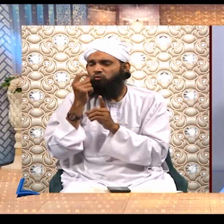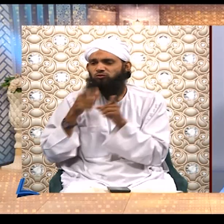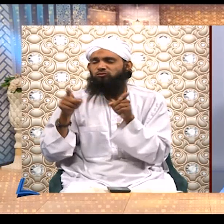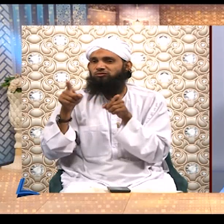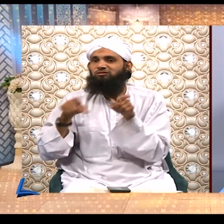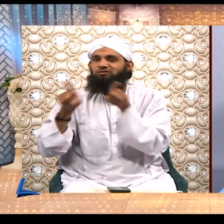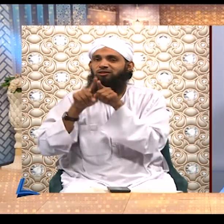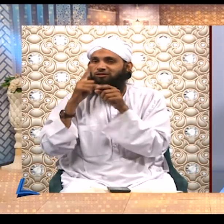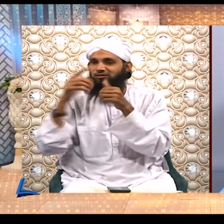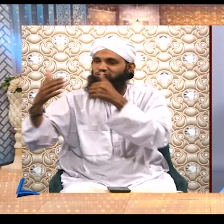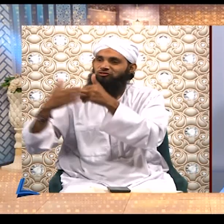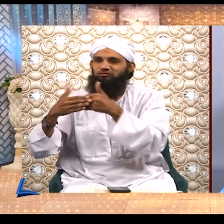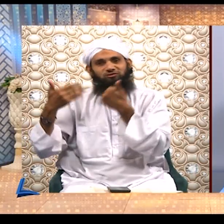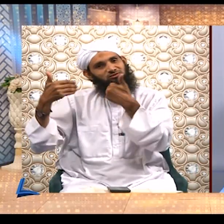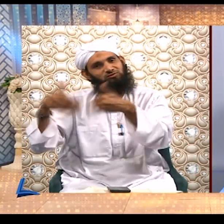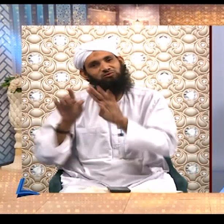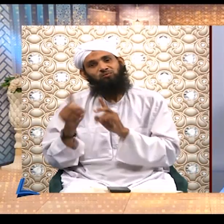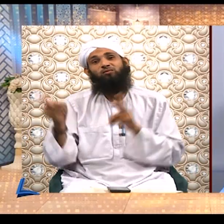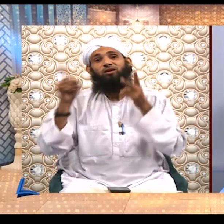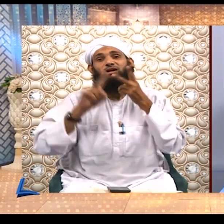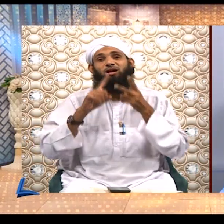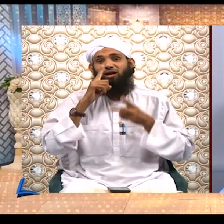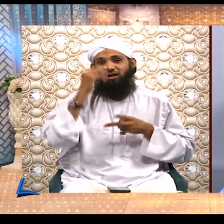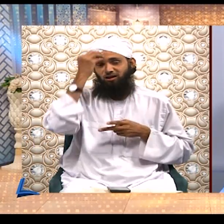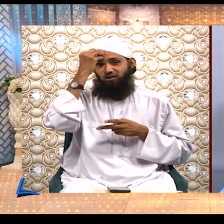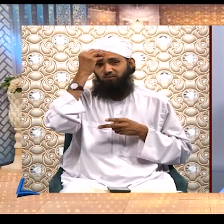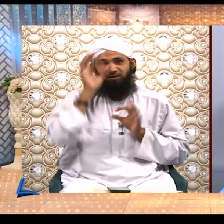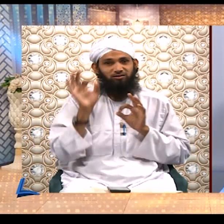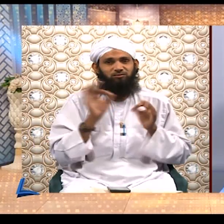ان کی والدہ حضرت سیدتنا ہاجرہ رضی اللہ عنہا کا اس عرصے